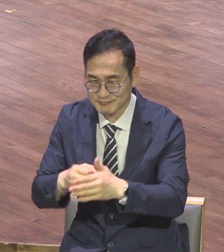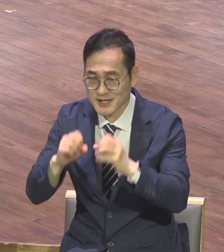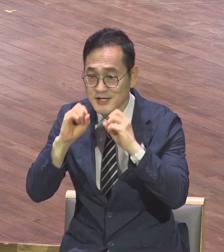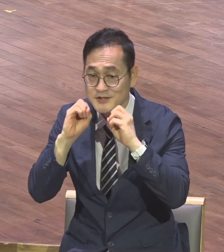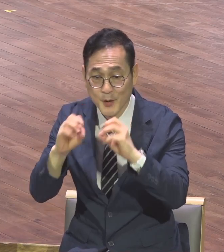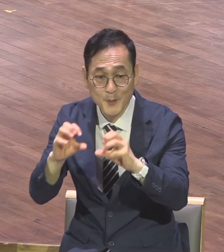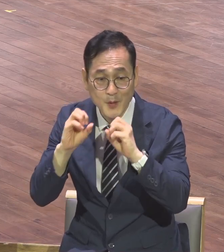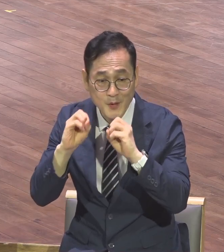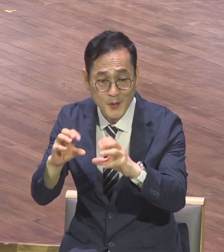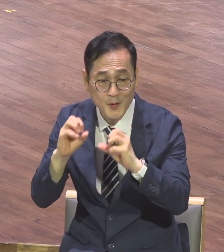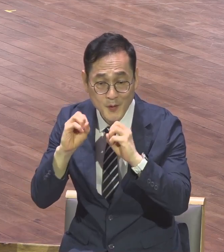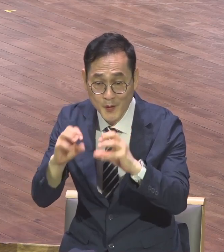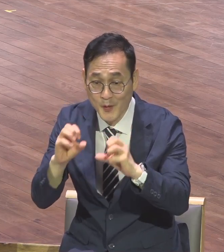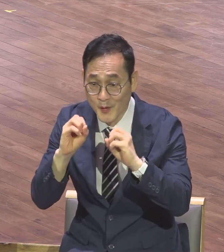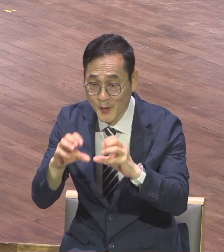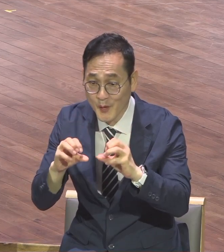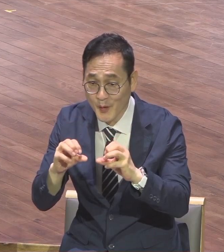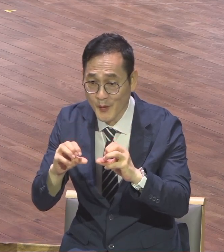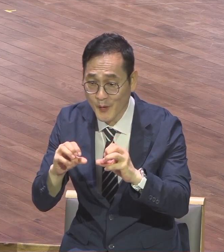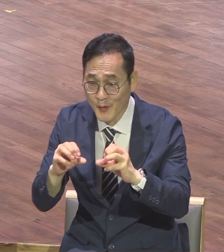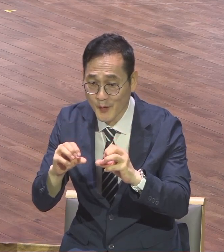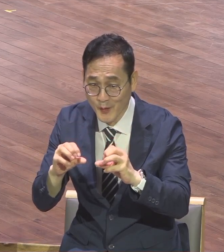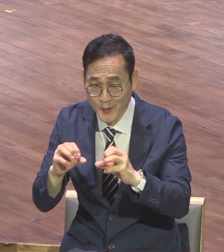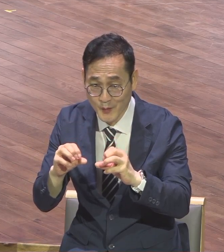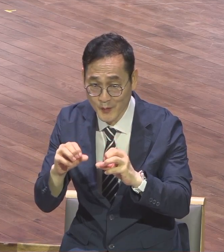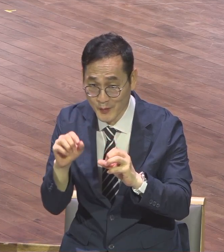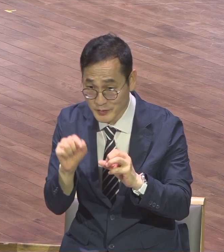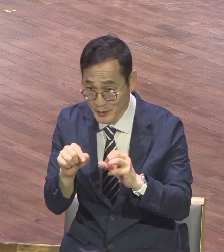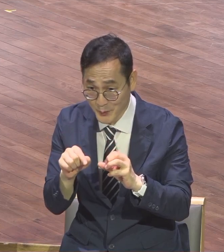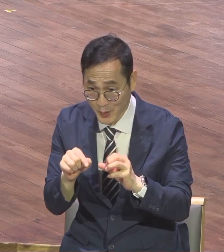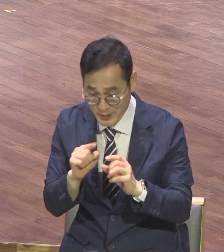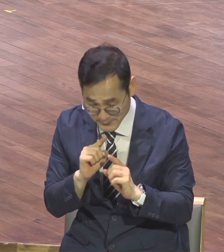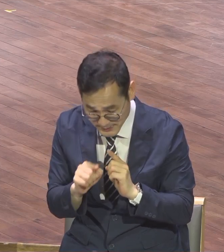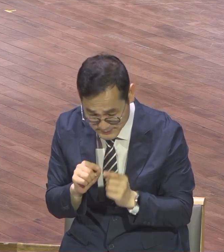복음을 선포하게 했다. 담대하게 선포했다.